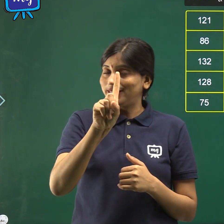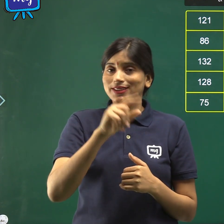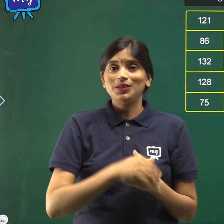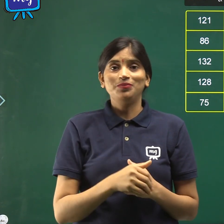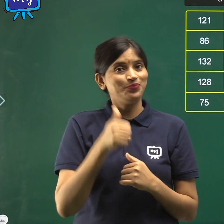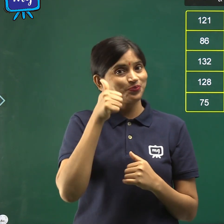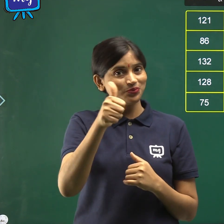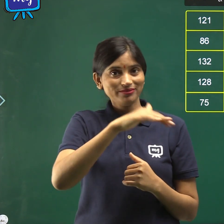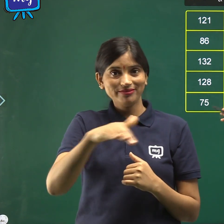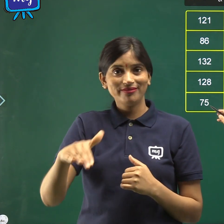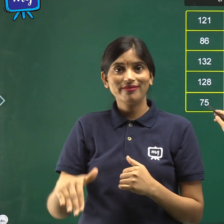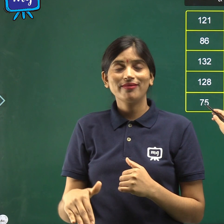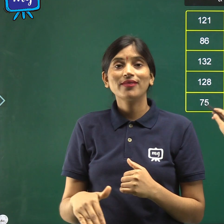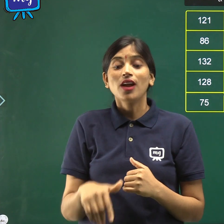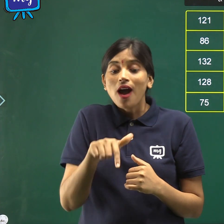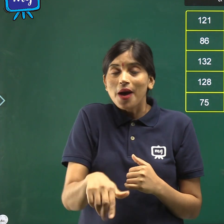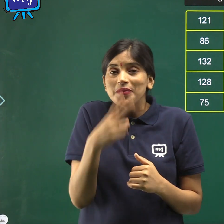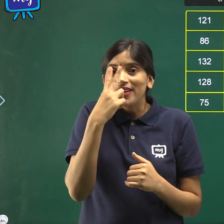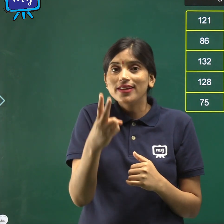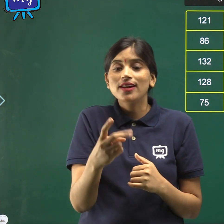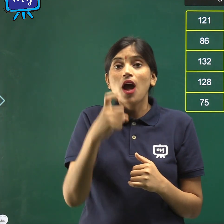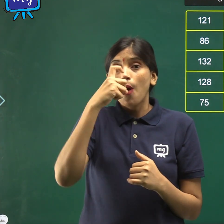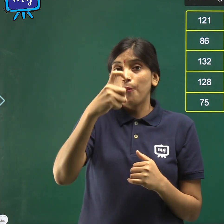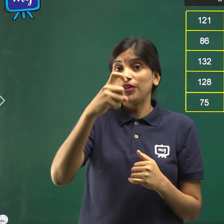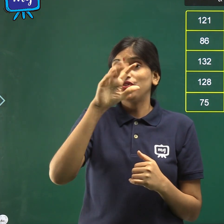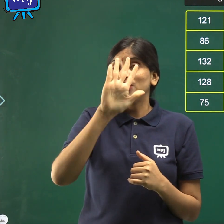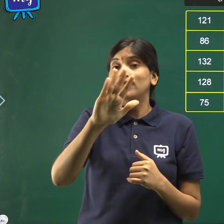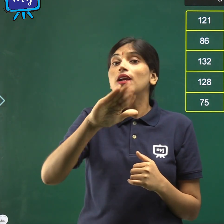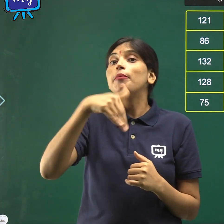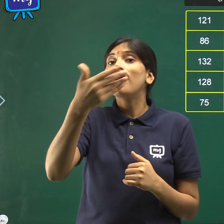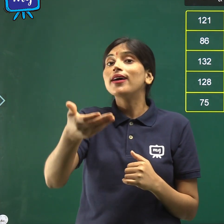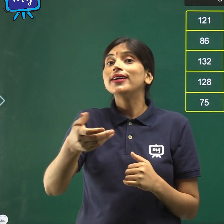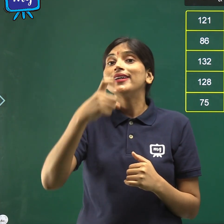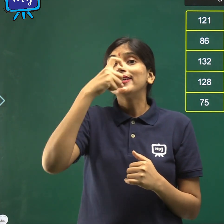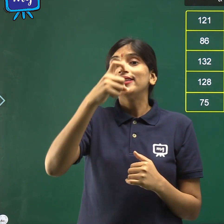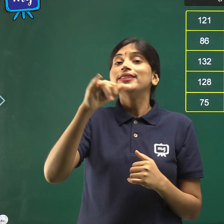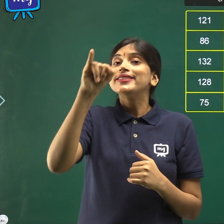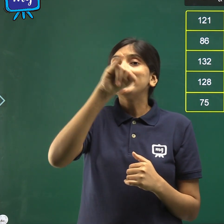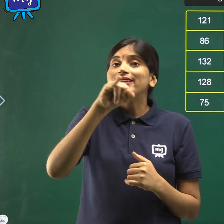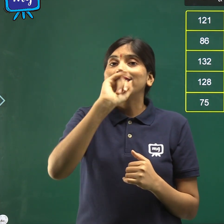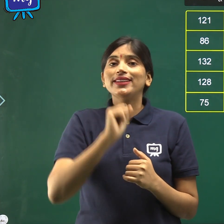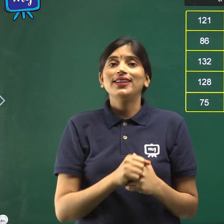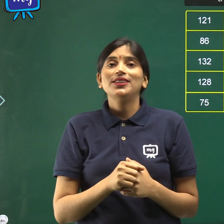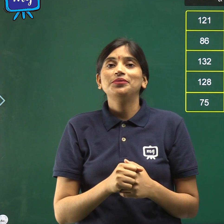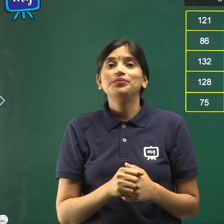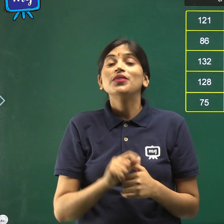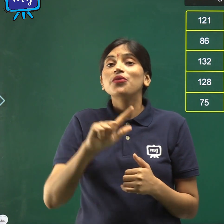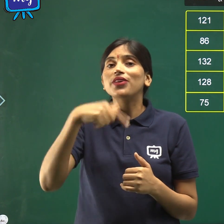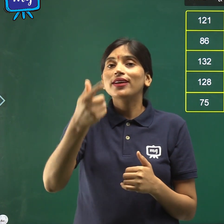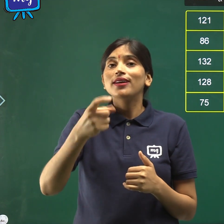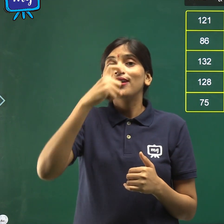131। ठीक है बच्चों, अब देखो 75, 75 के बाद 76,